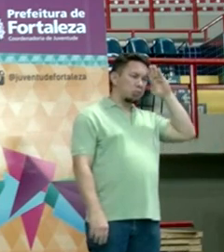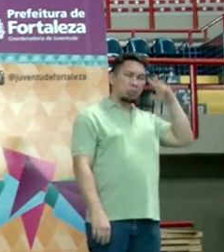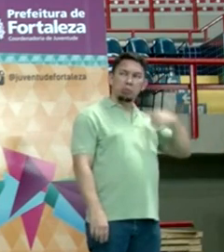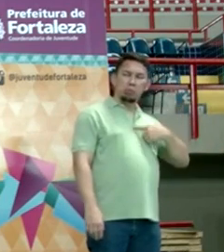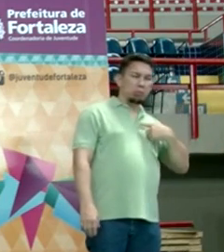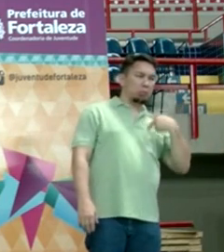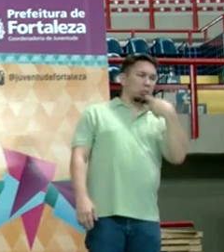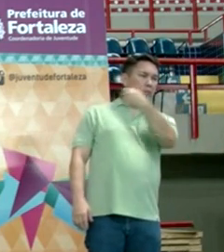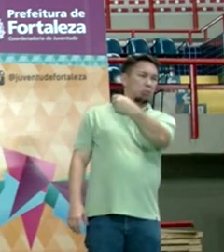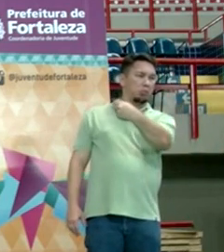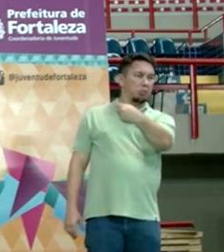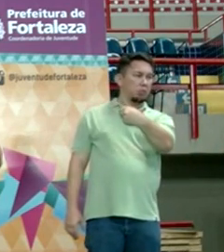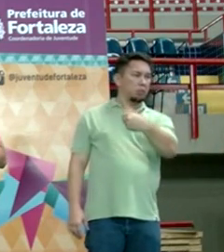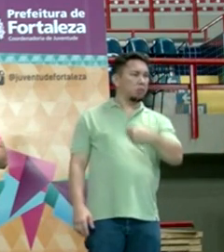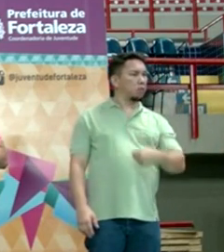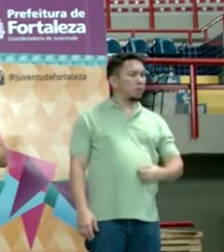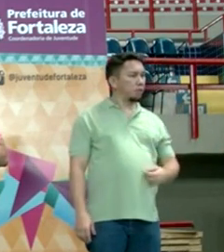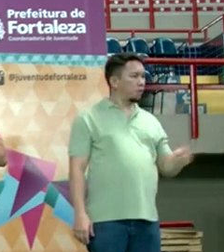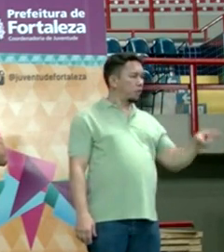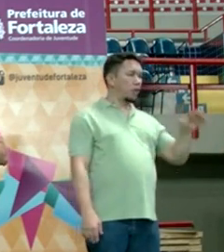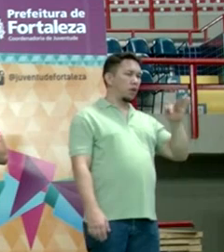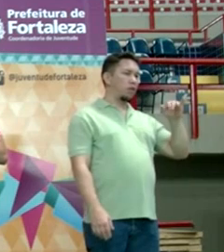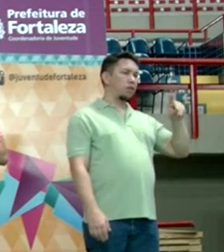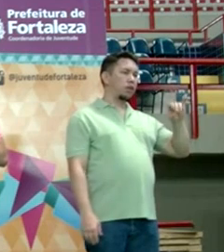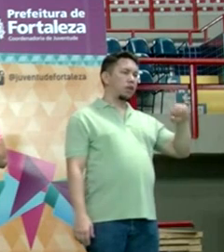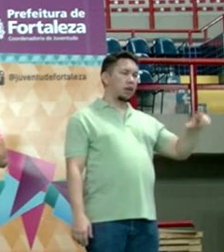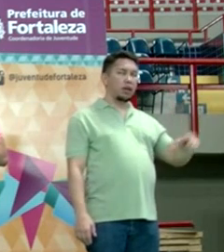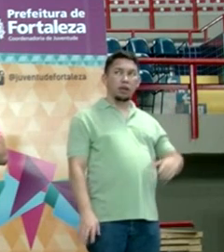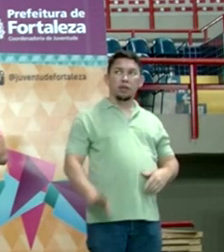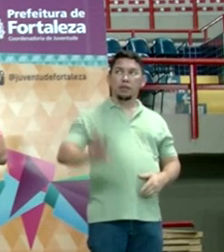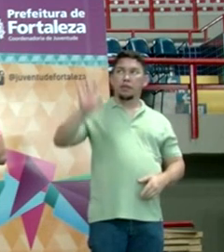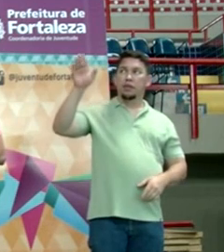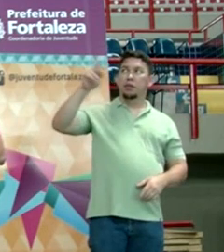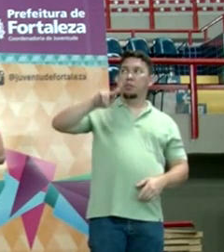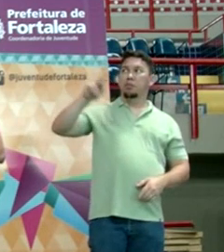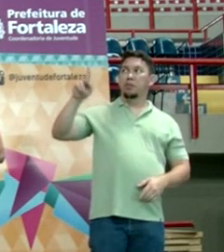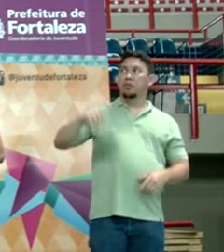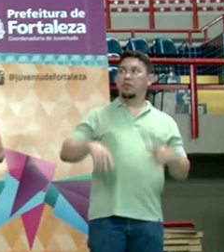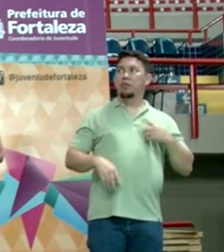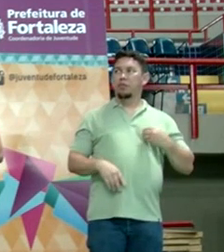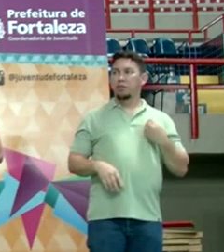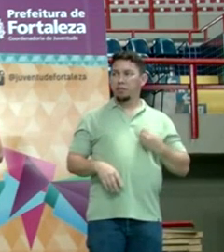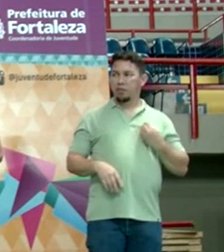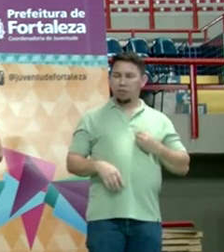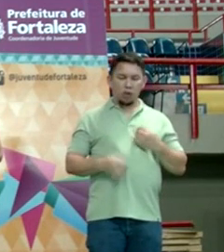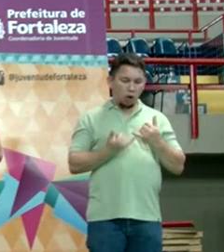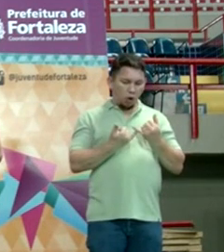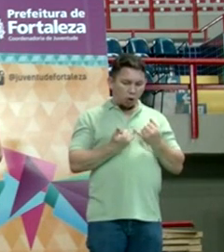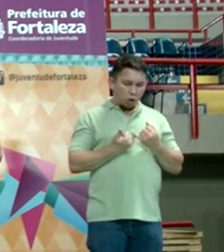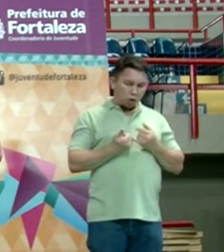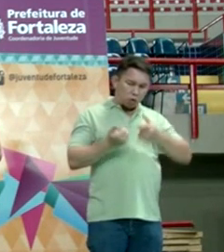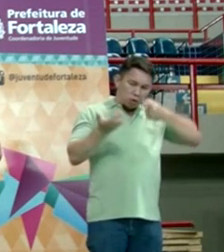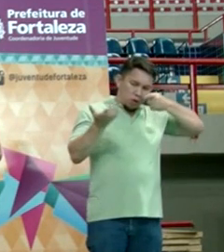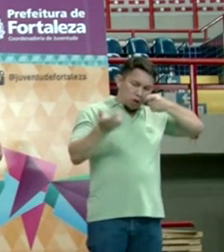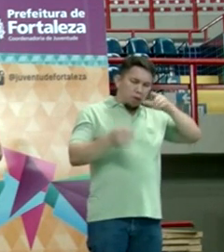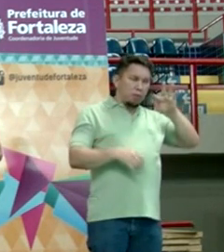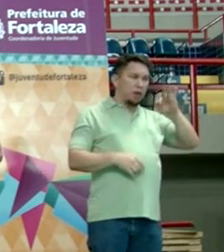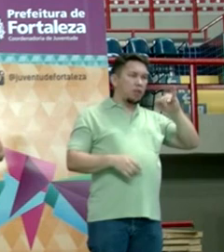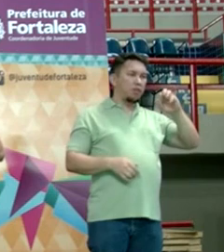Castro. Além de que não derrubaram o Fidel, professor, eu joguei um jogo chamado Call of Duty e a gente mata o